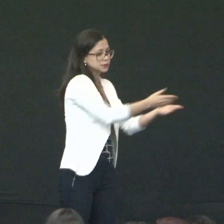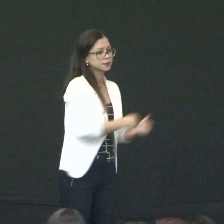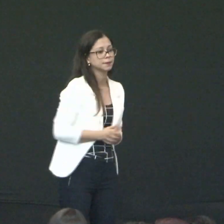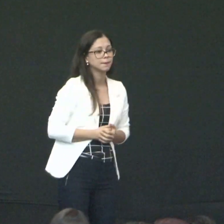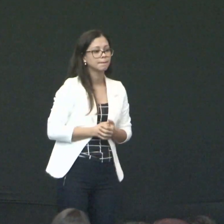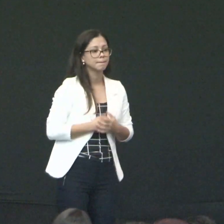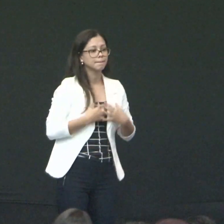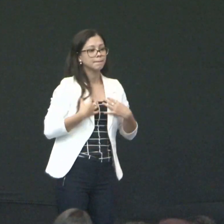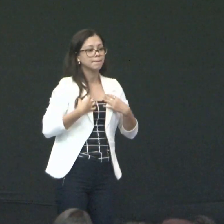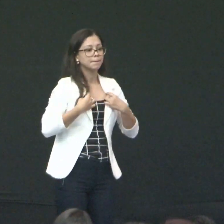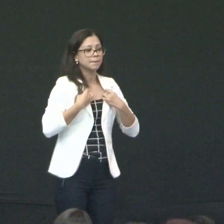minha dissertação.